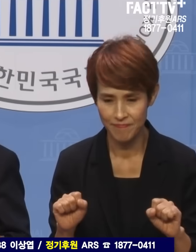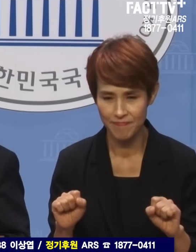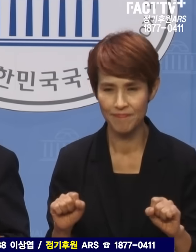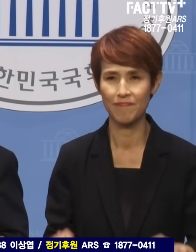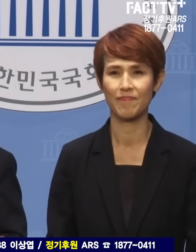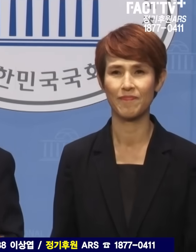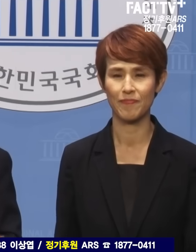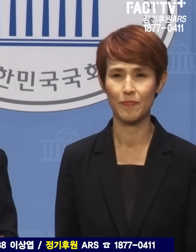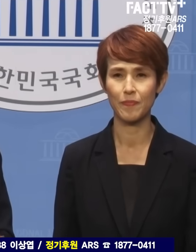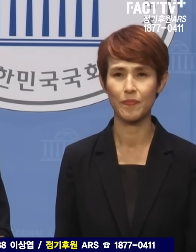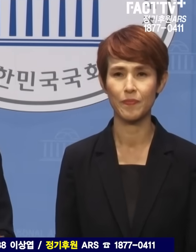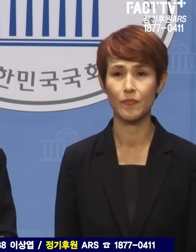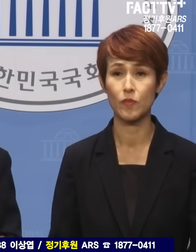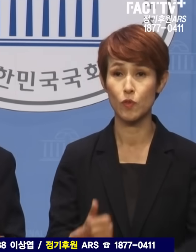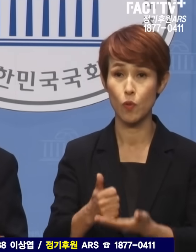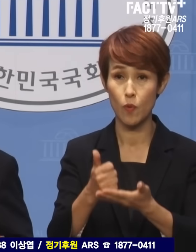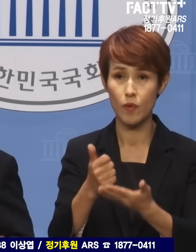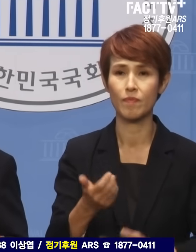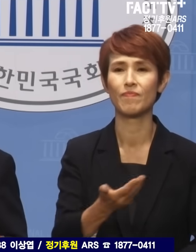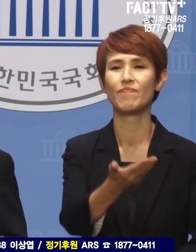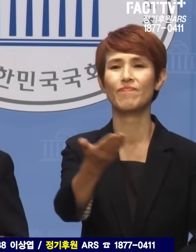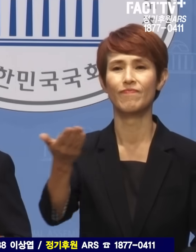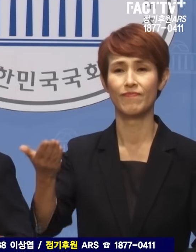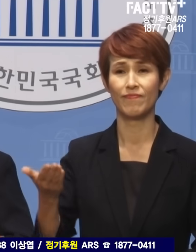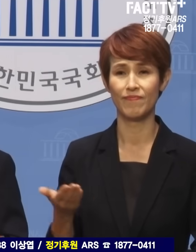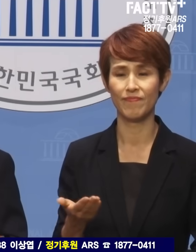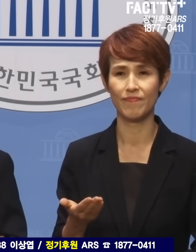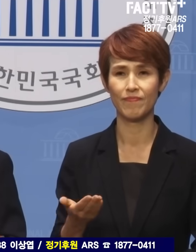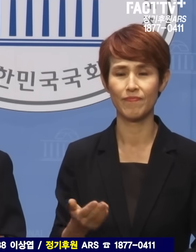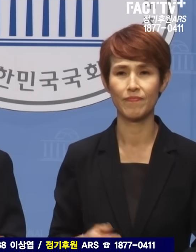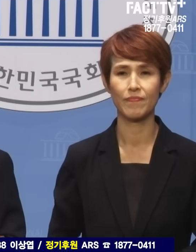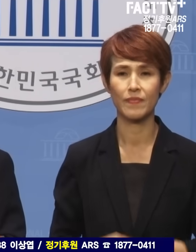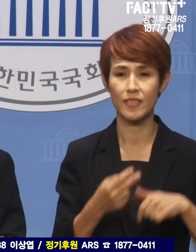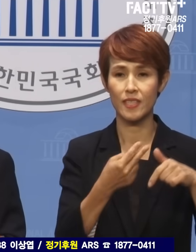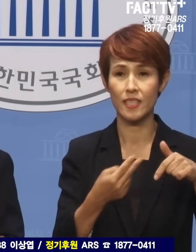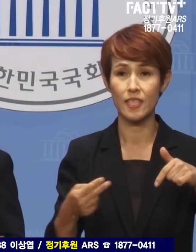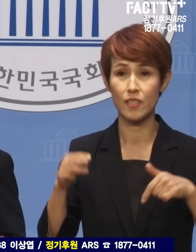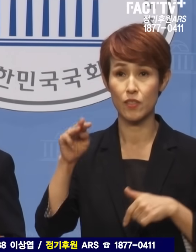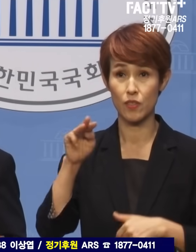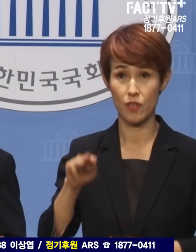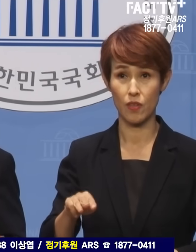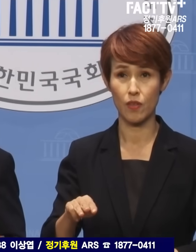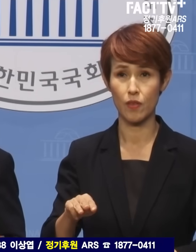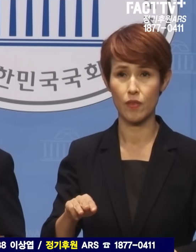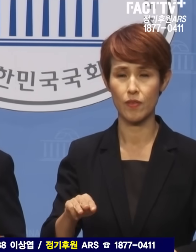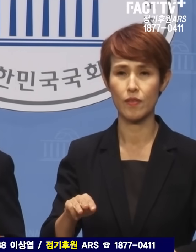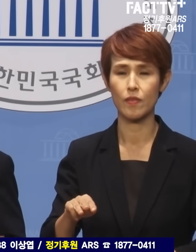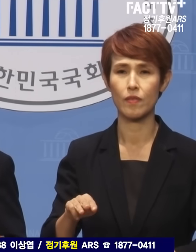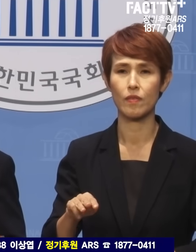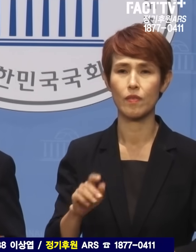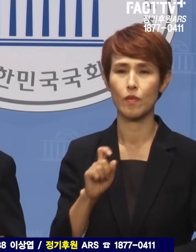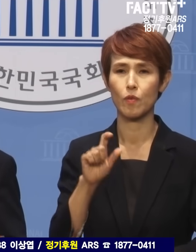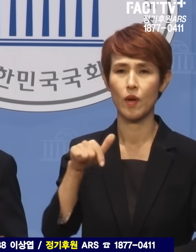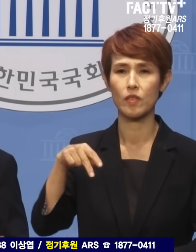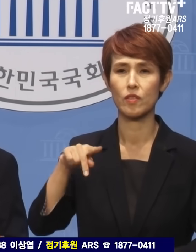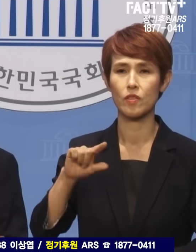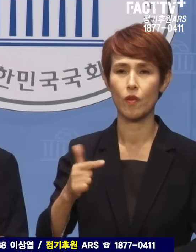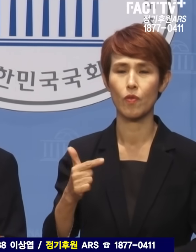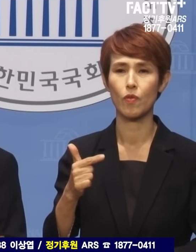안녕하십니까 존경하는 언론인 여러분 인천 부평구을 박사원